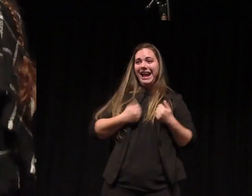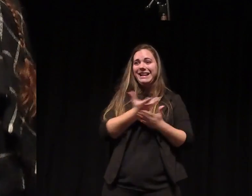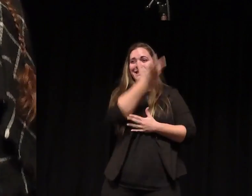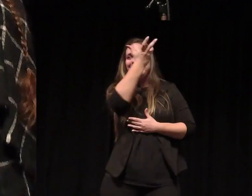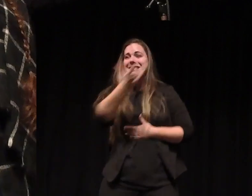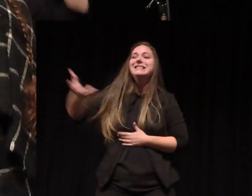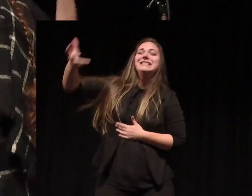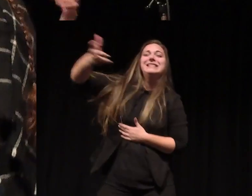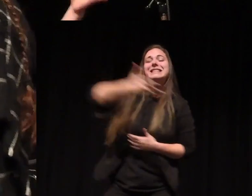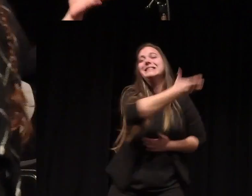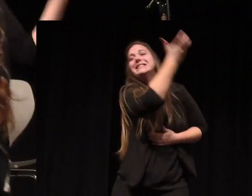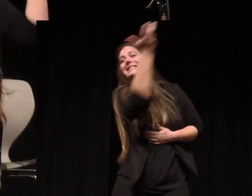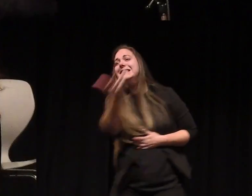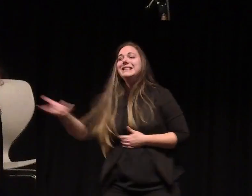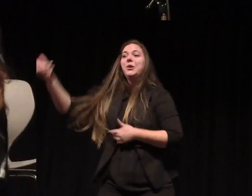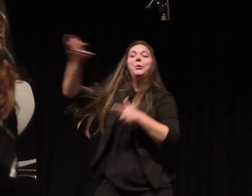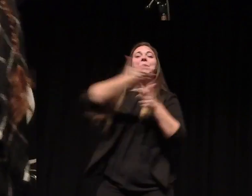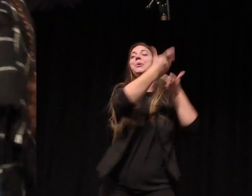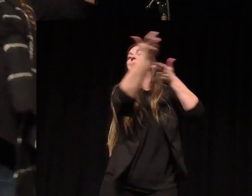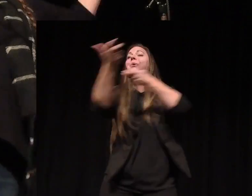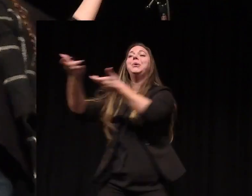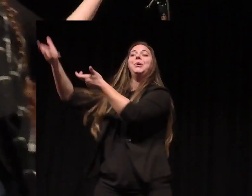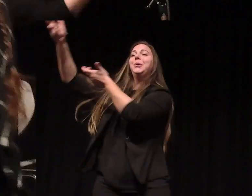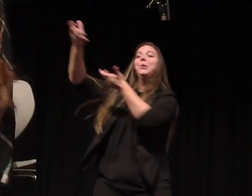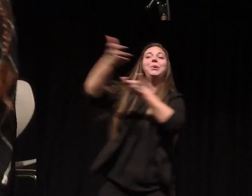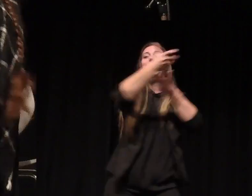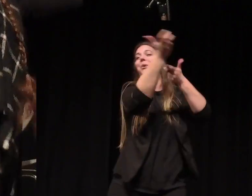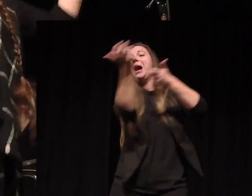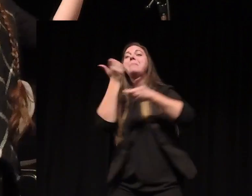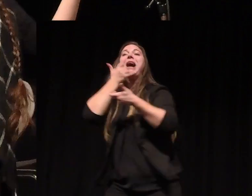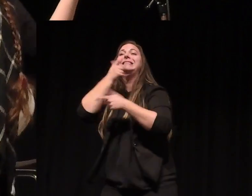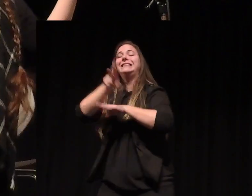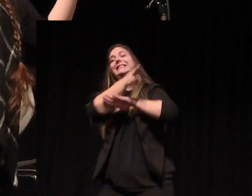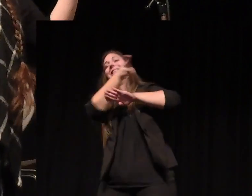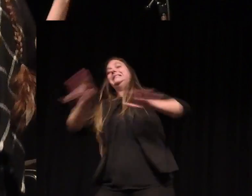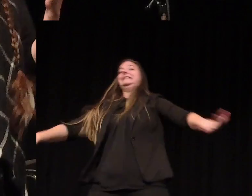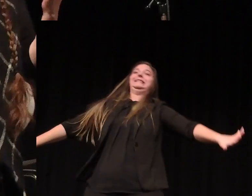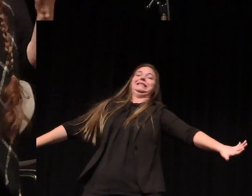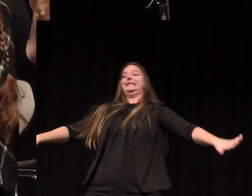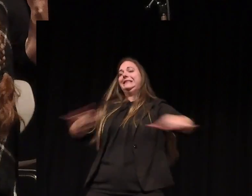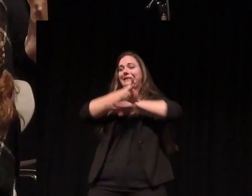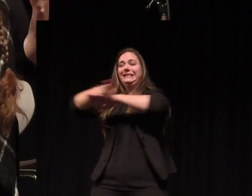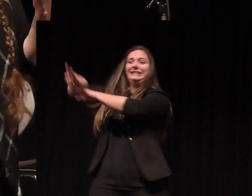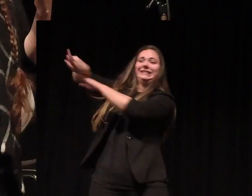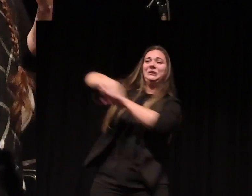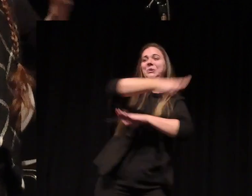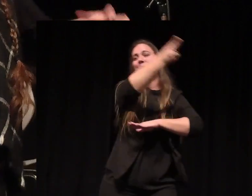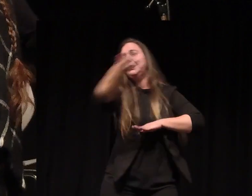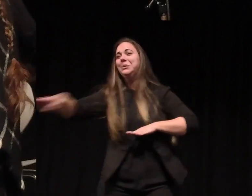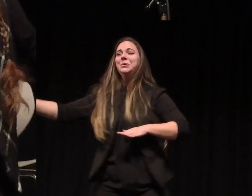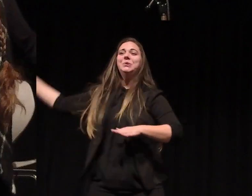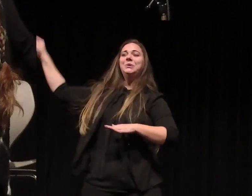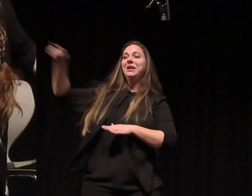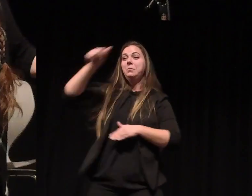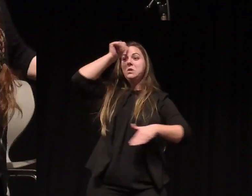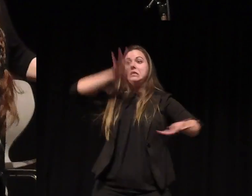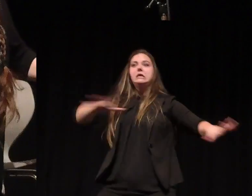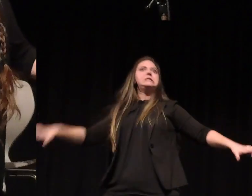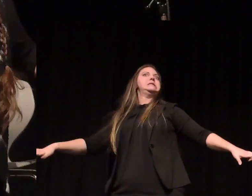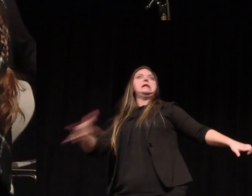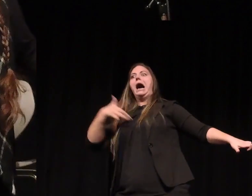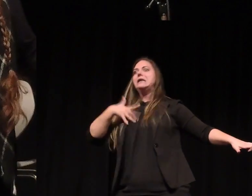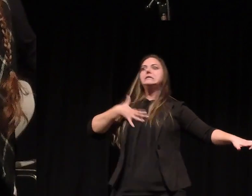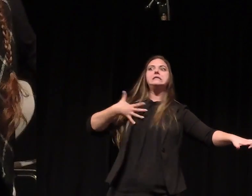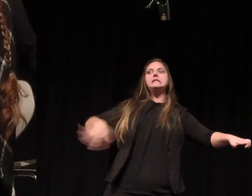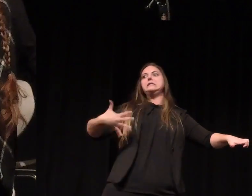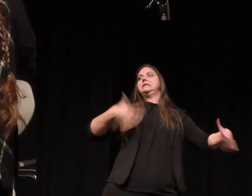de haut, en bas, et de droite à gauche, et de va-et-vient, pendant que Monsieur Trônette se tient au bord de sa baignoire à